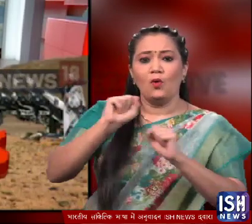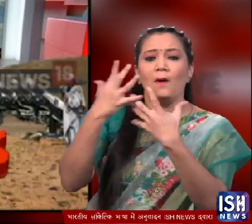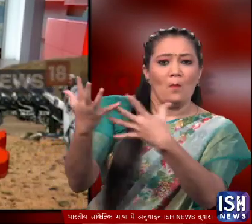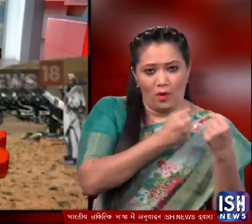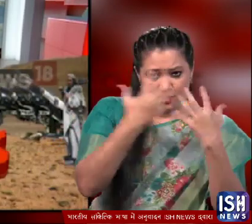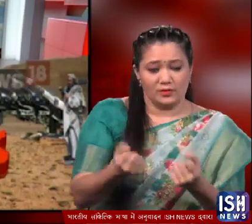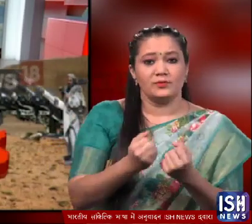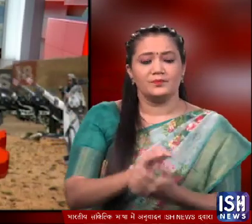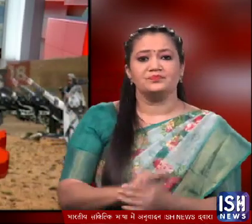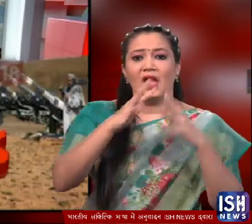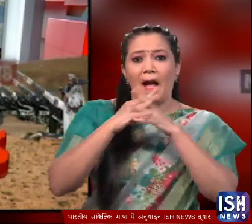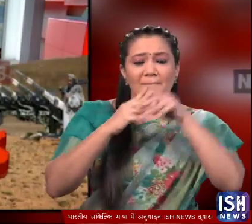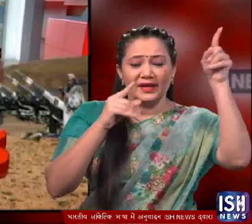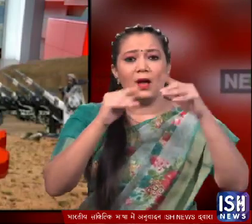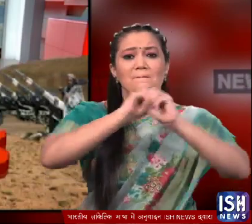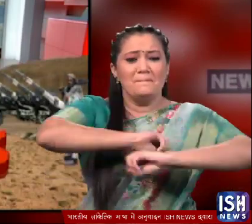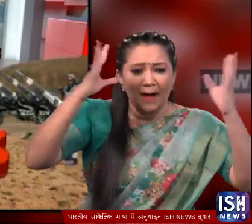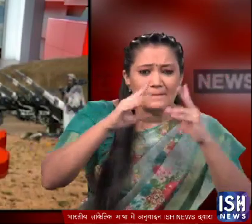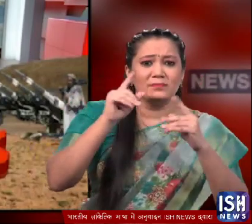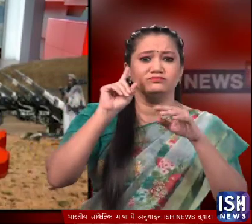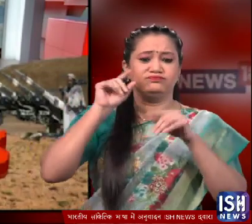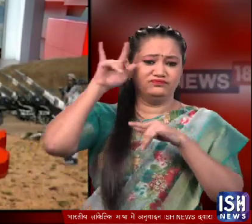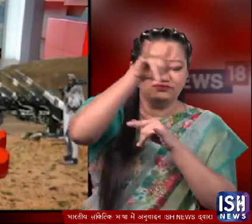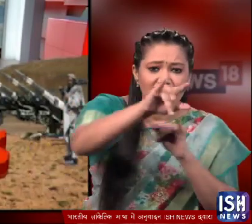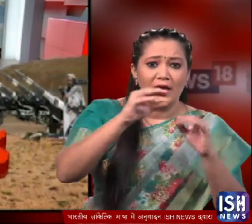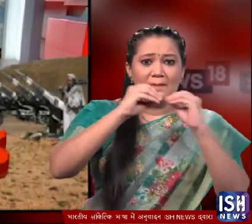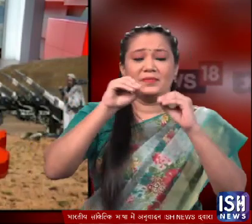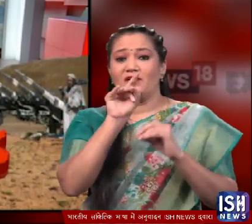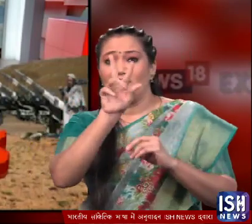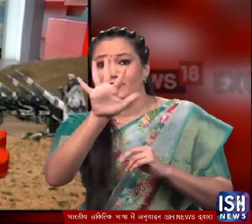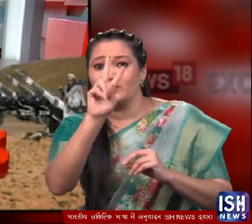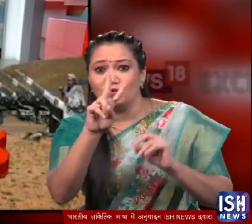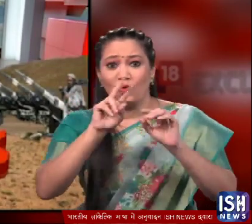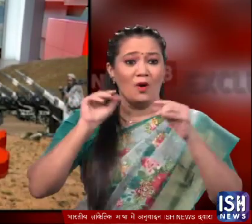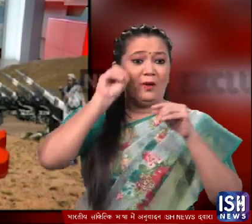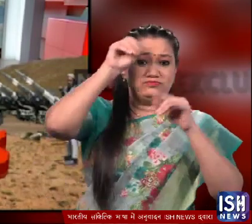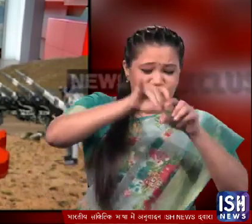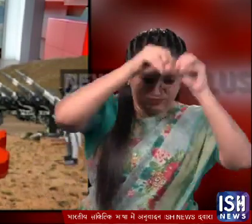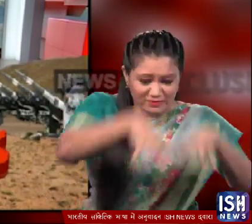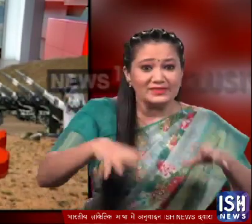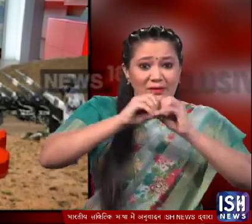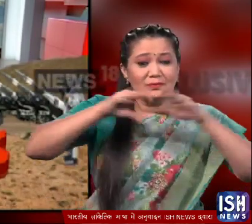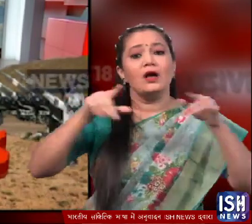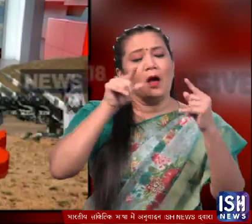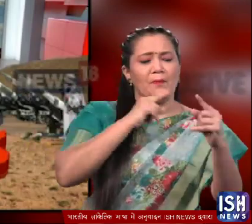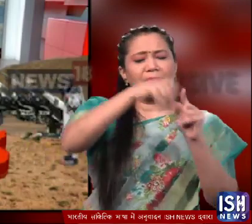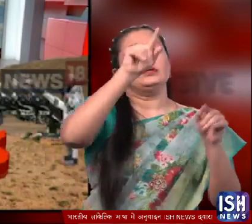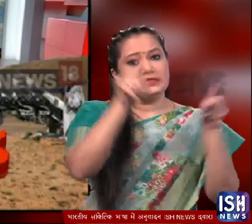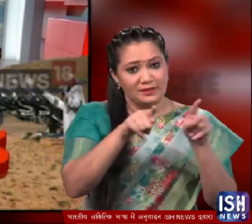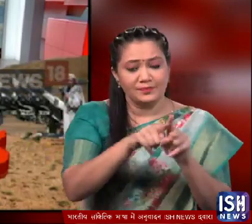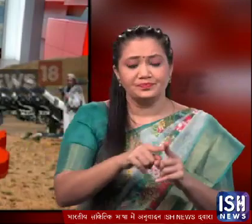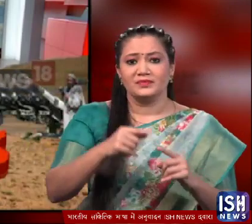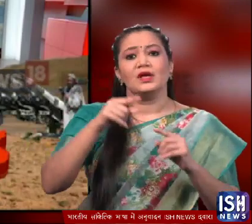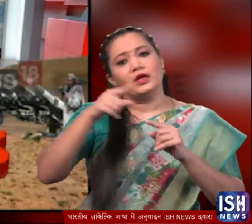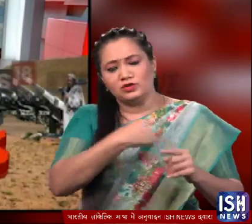की, ताकि वो अमेरिका के बम बरसाने वाले B-52 विमान का मुकाबला कर सके। लिहाजा चीन ने तालिबान को